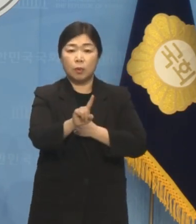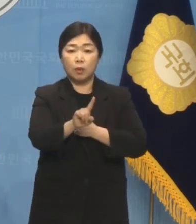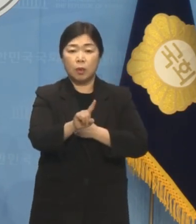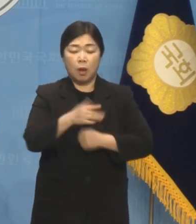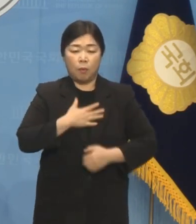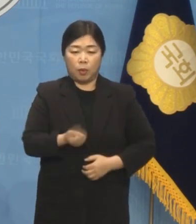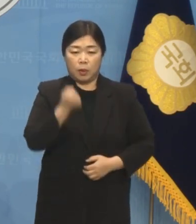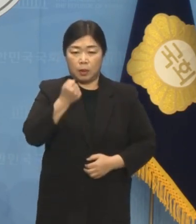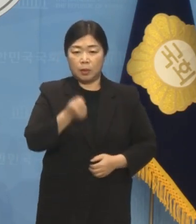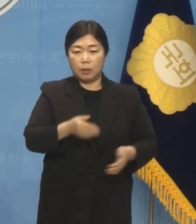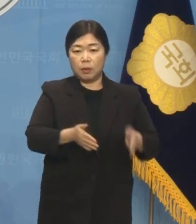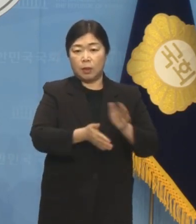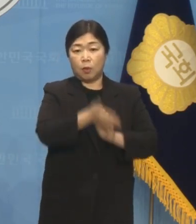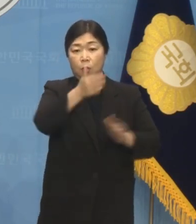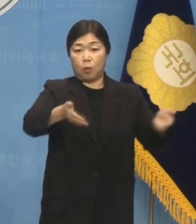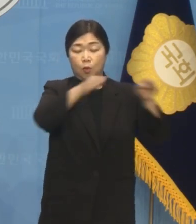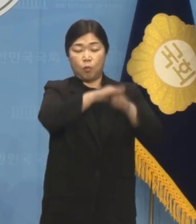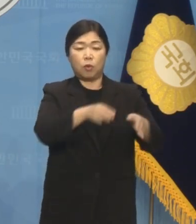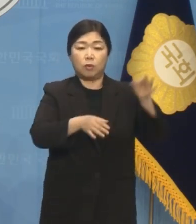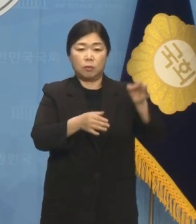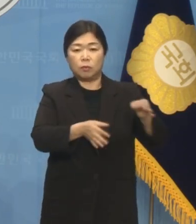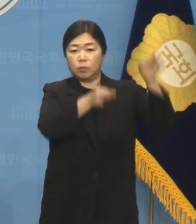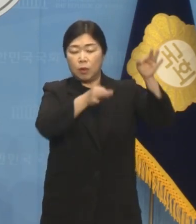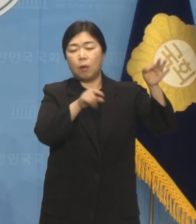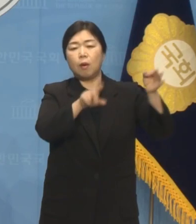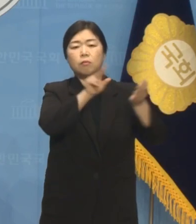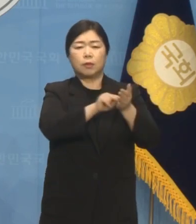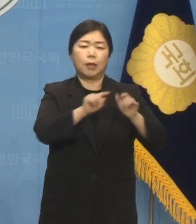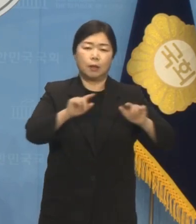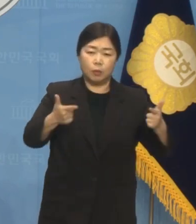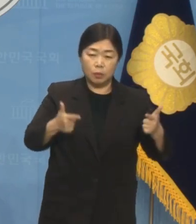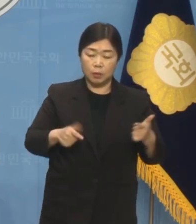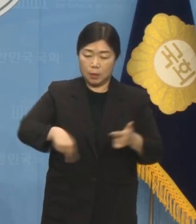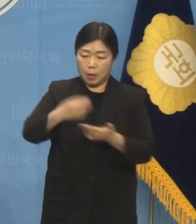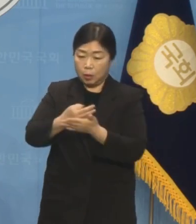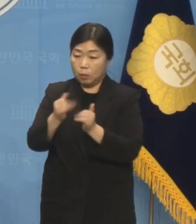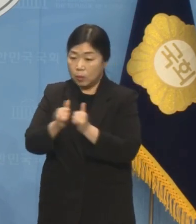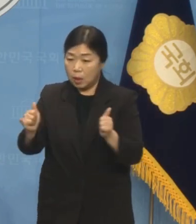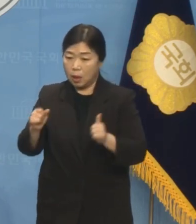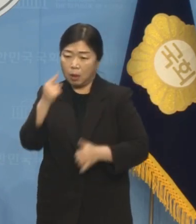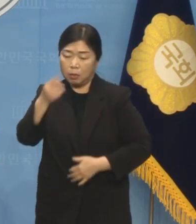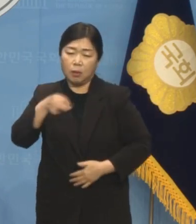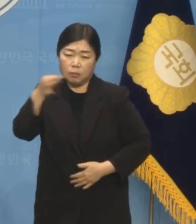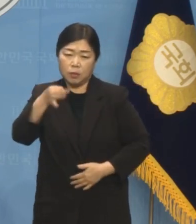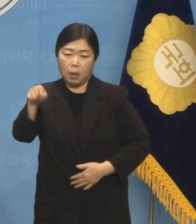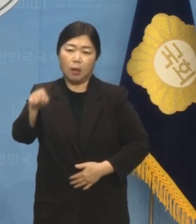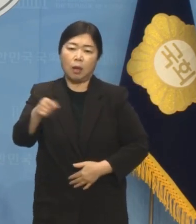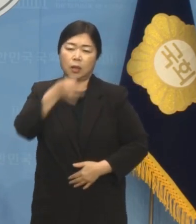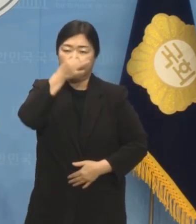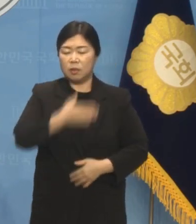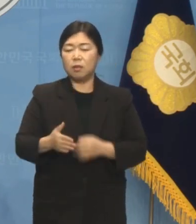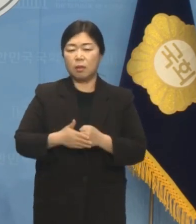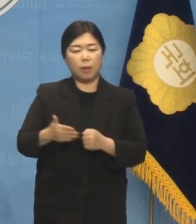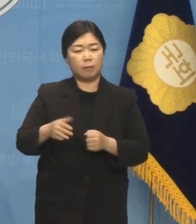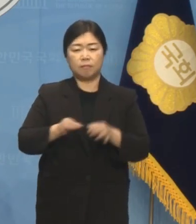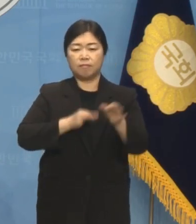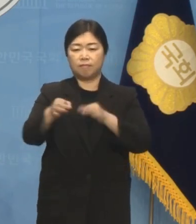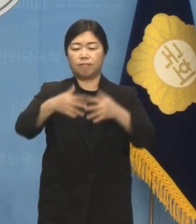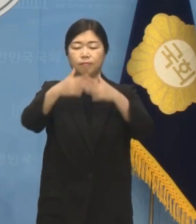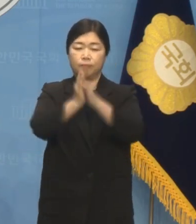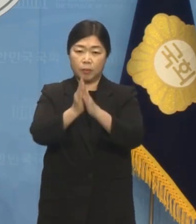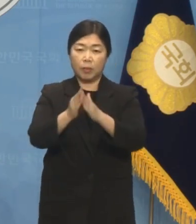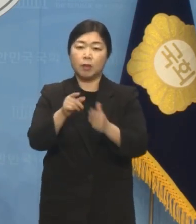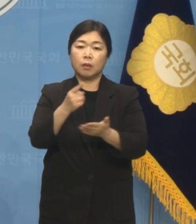아닙니다. 날로 힘들어지는 자영업 경기, 그런 와중에 높은 임대료로 마포를 떠나야 하는 사람들의 삶을